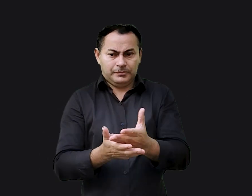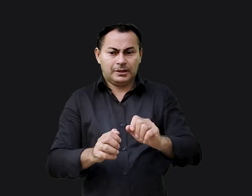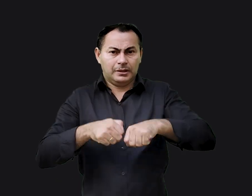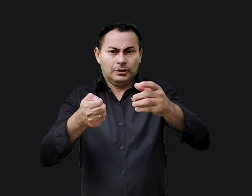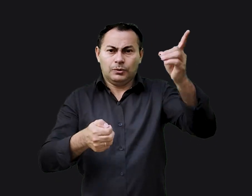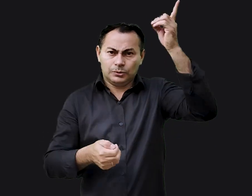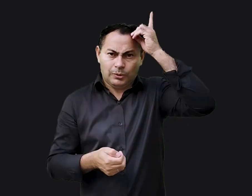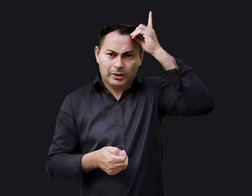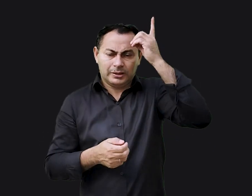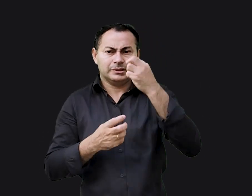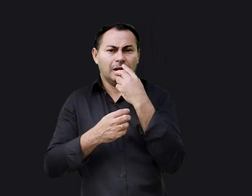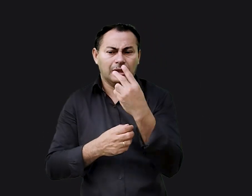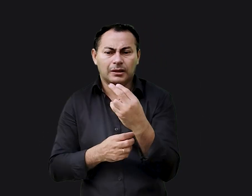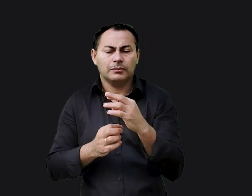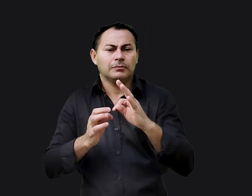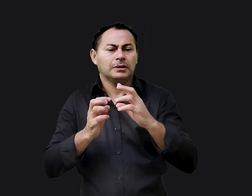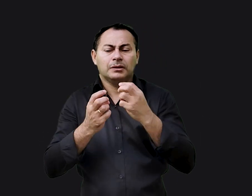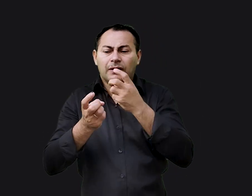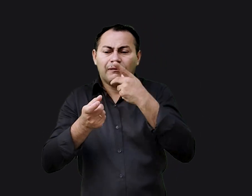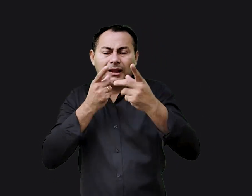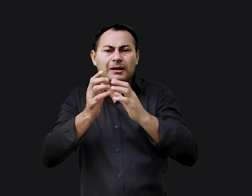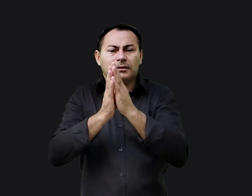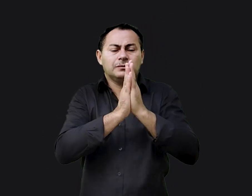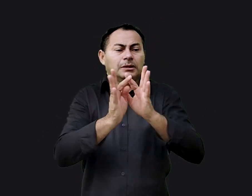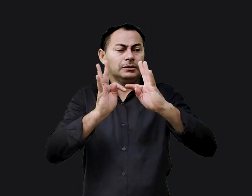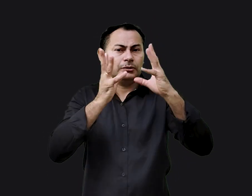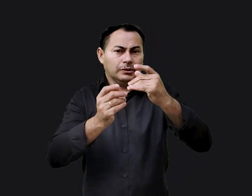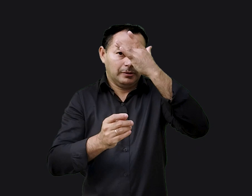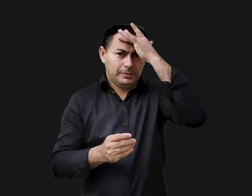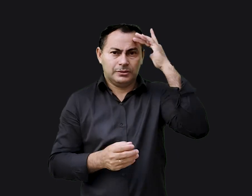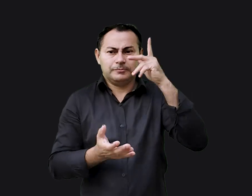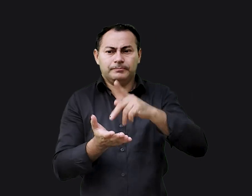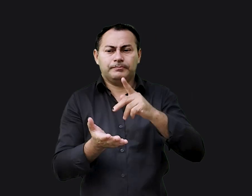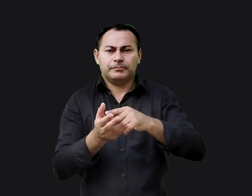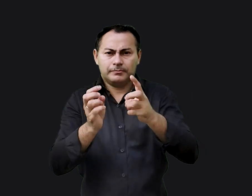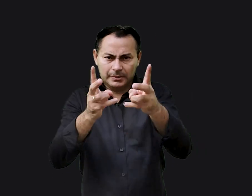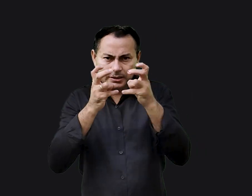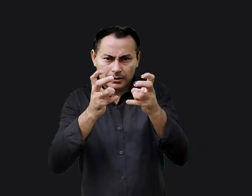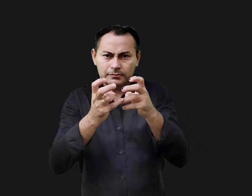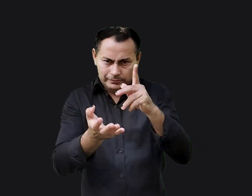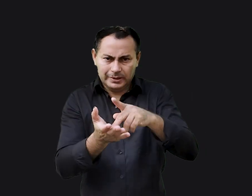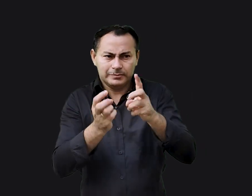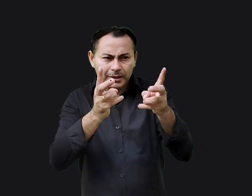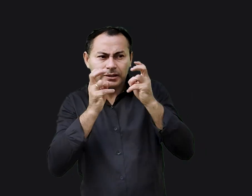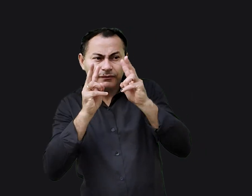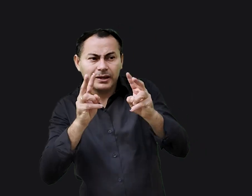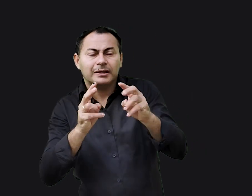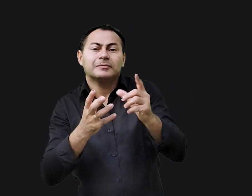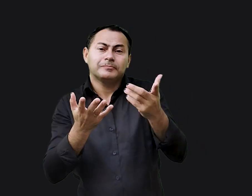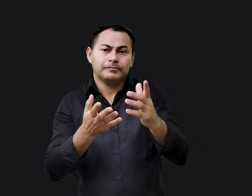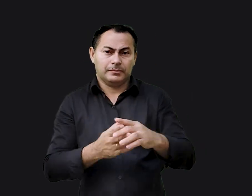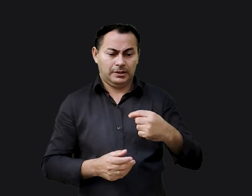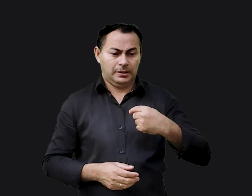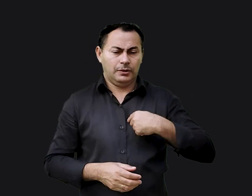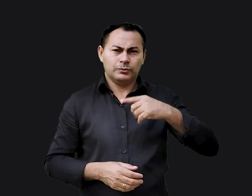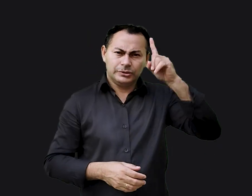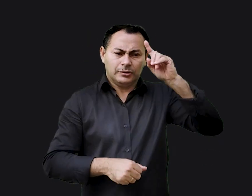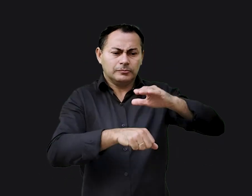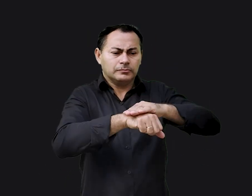creio que Deus deu o dom de línguas para todo mundo e a gente realmente percebe isso não é mesmo uma vez